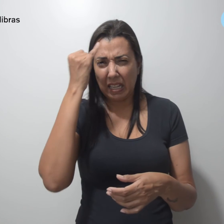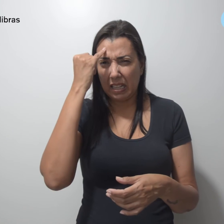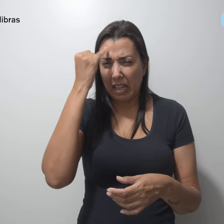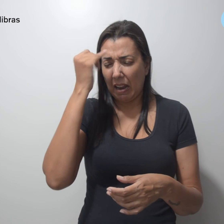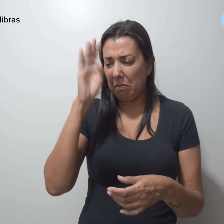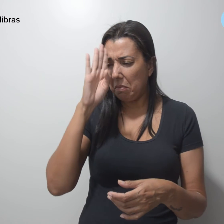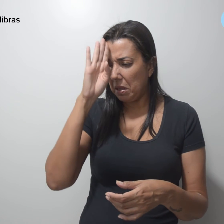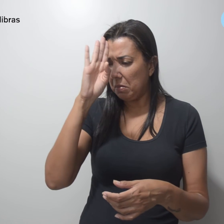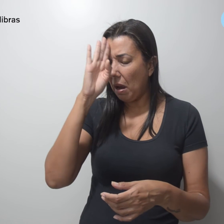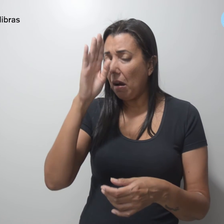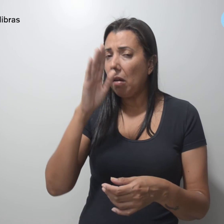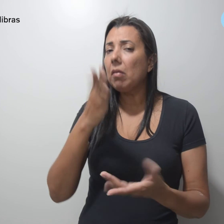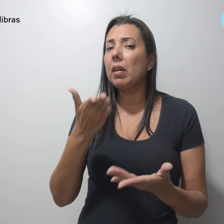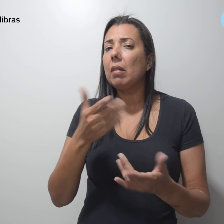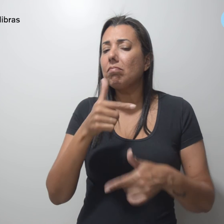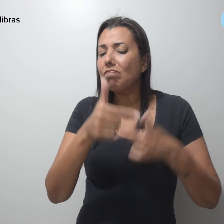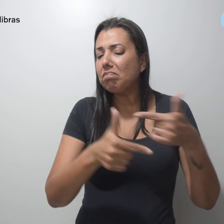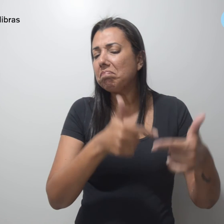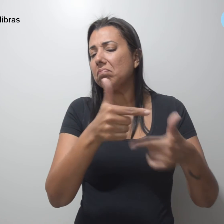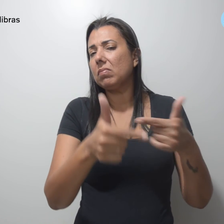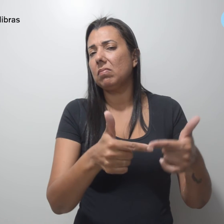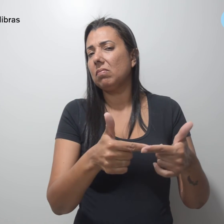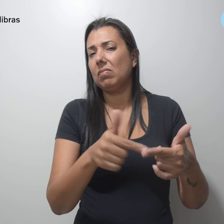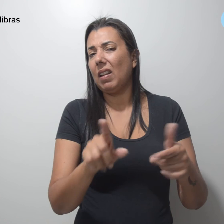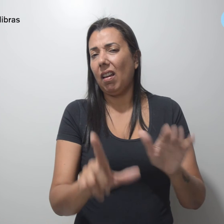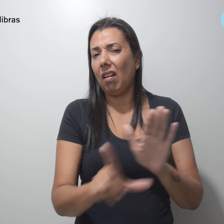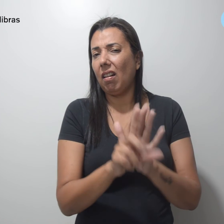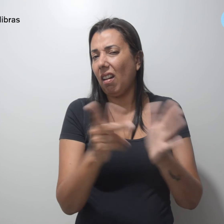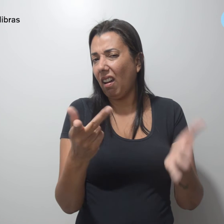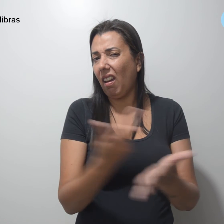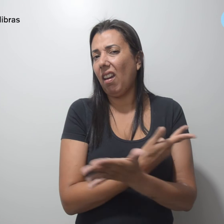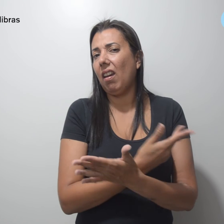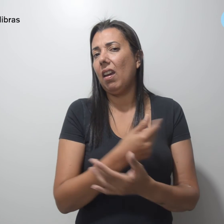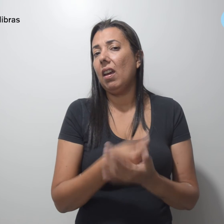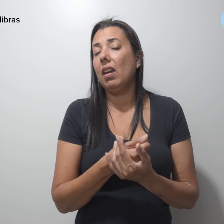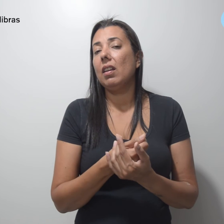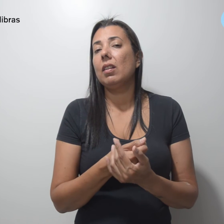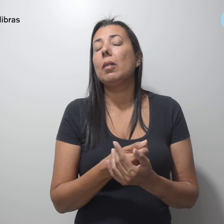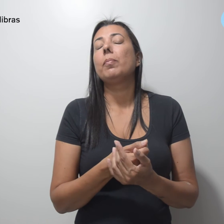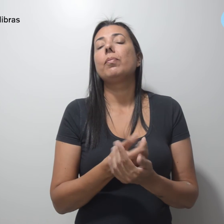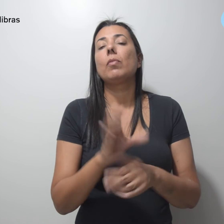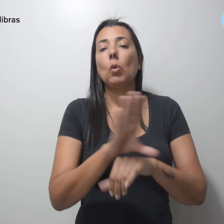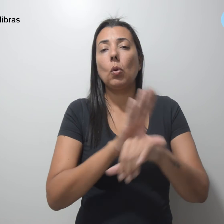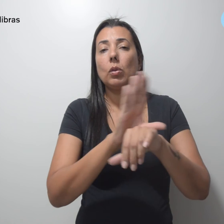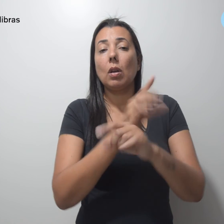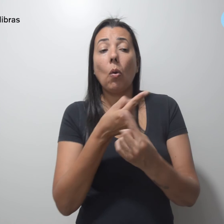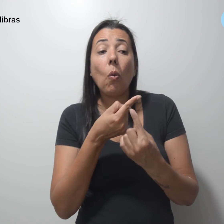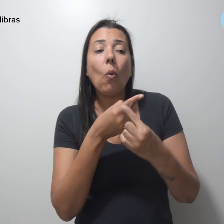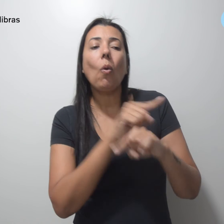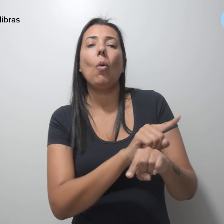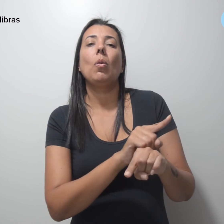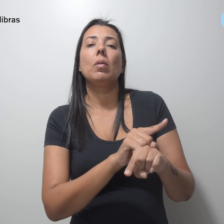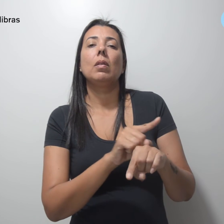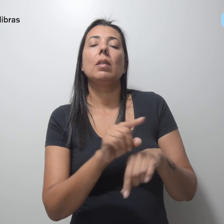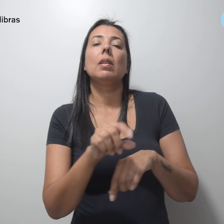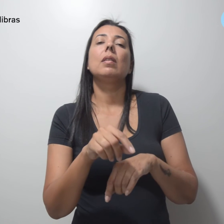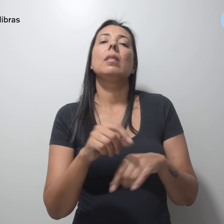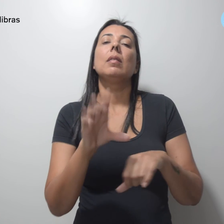sendo praticada de forma ilegal, inconstitucional e agressiva na capital do Brasil,